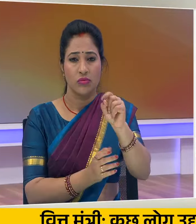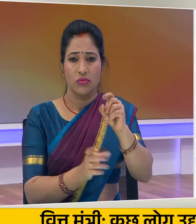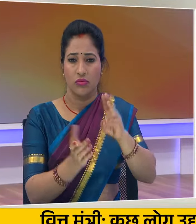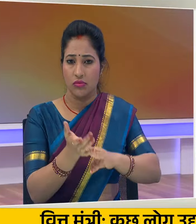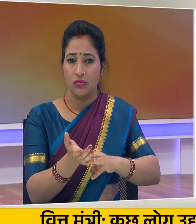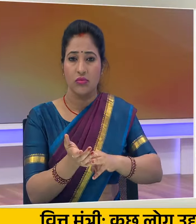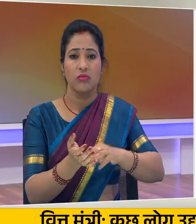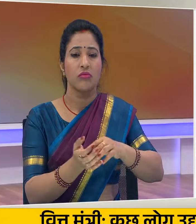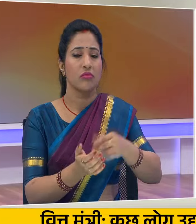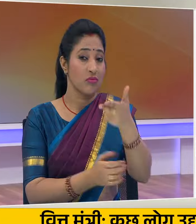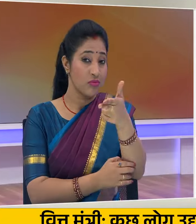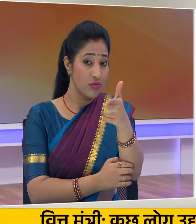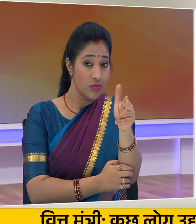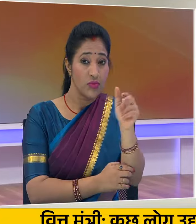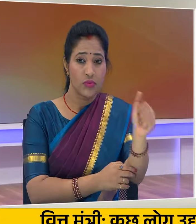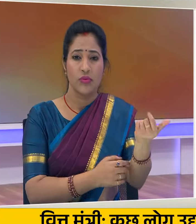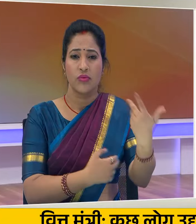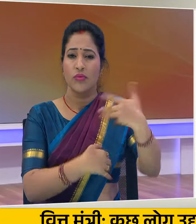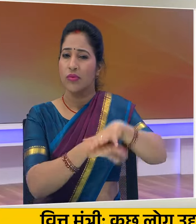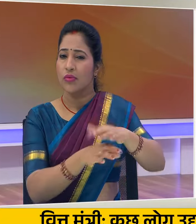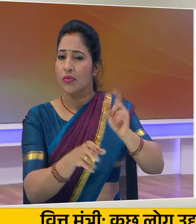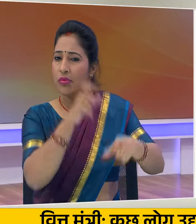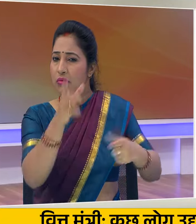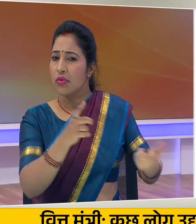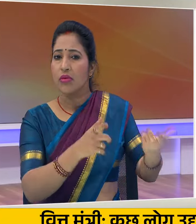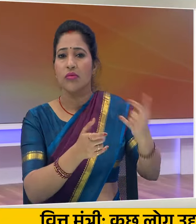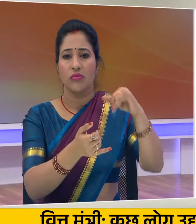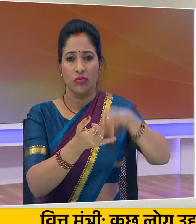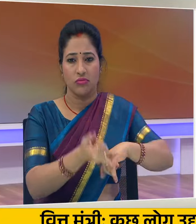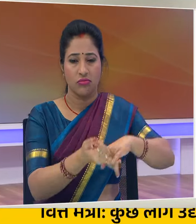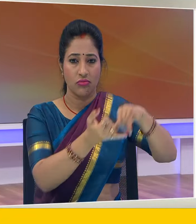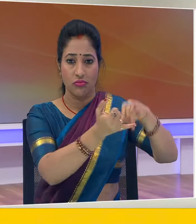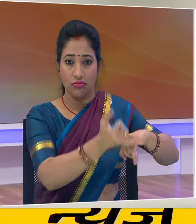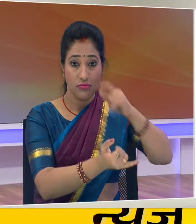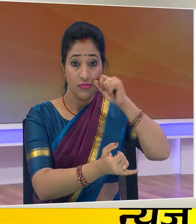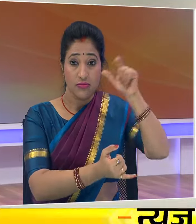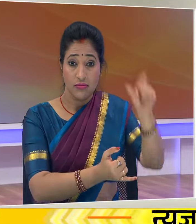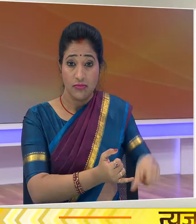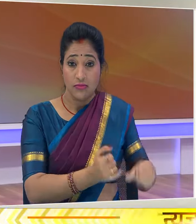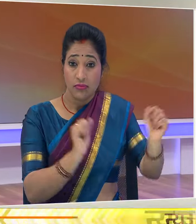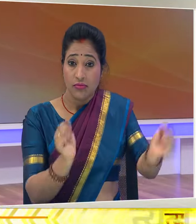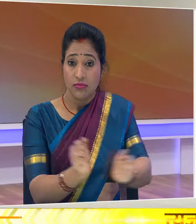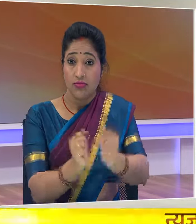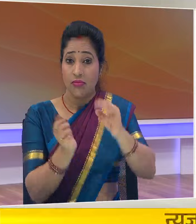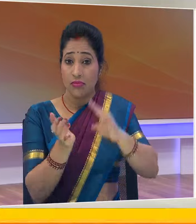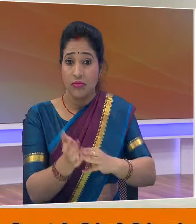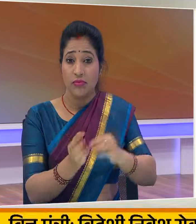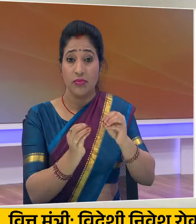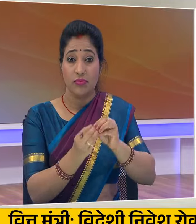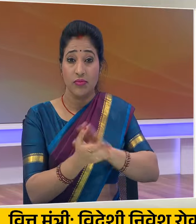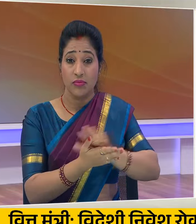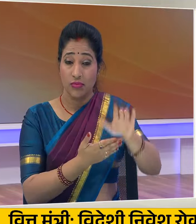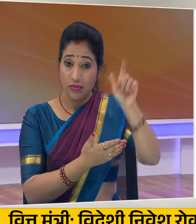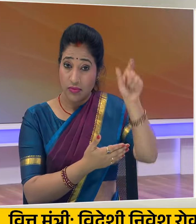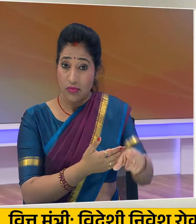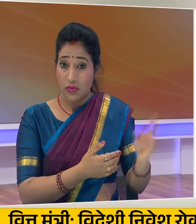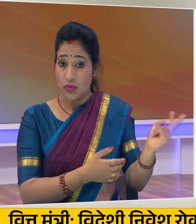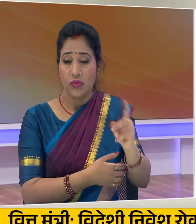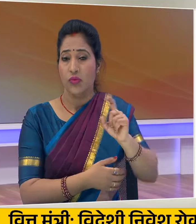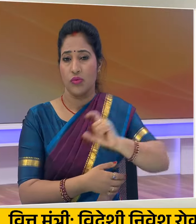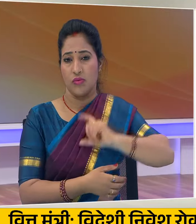मीटर एयर पिस्टल मिश्रित स्पर्धा में सरबजोत सिंह के साथ मिलकर मनु भाकर ने ये कांस्य पदक जीता